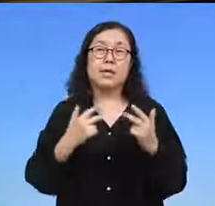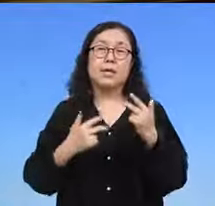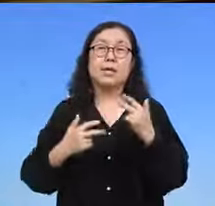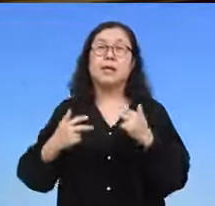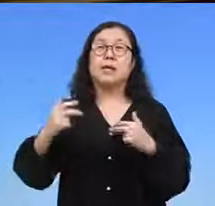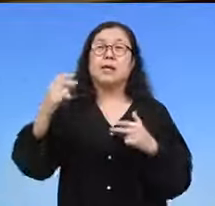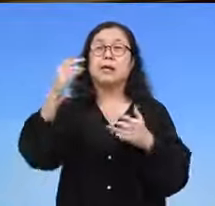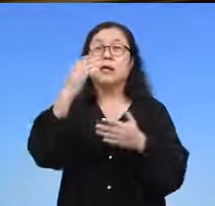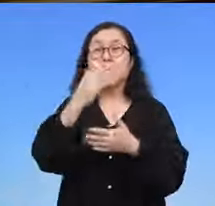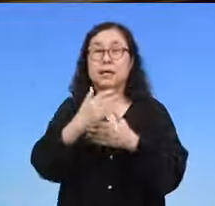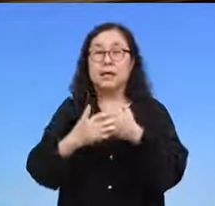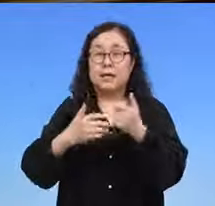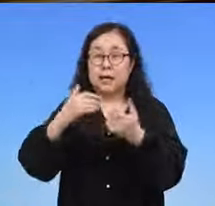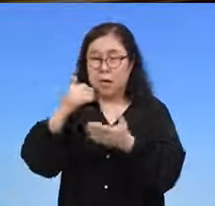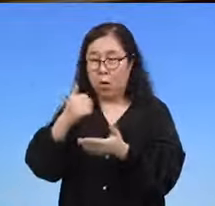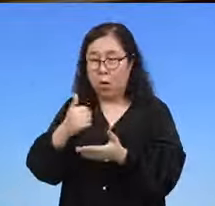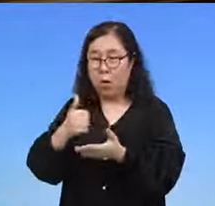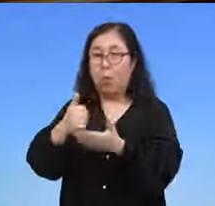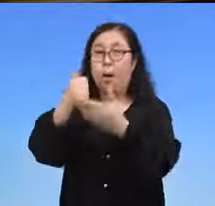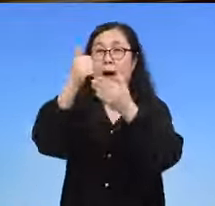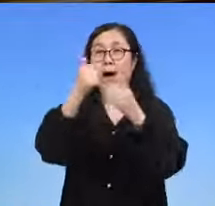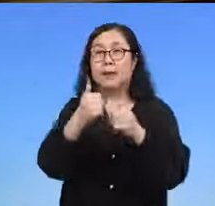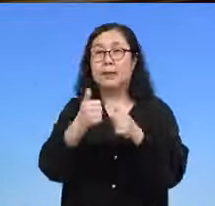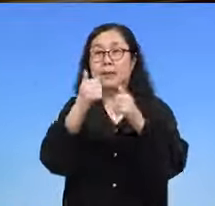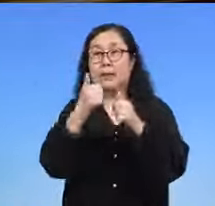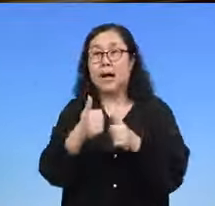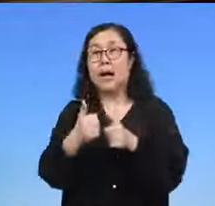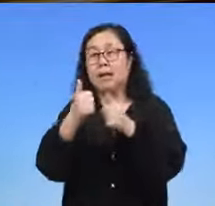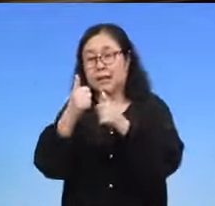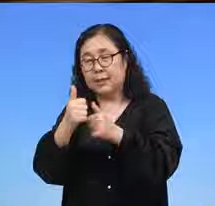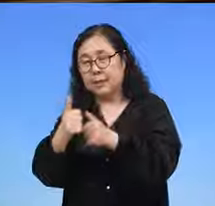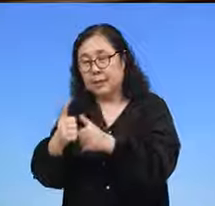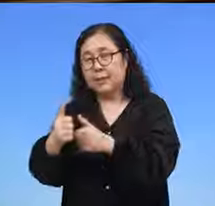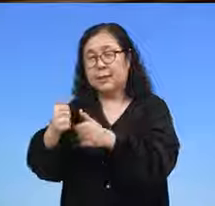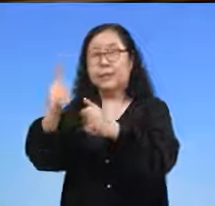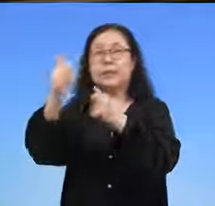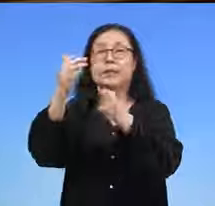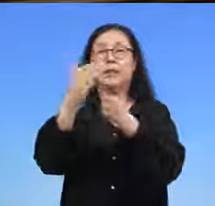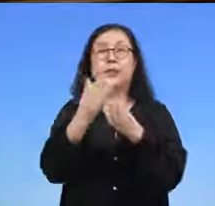누구를 따르기 원하십니까? 여호와를 따르리니,